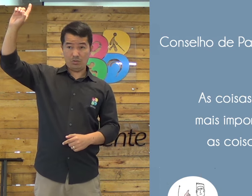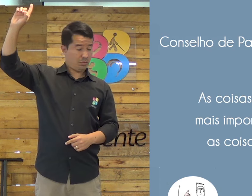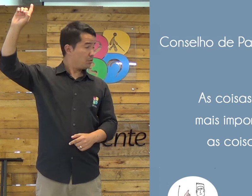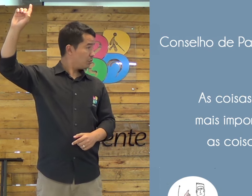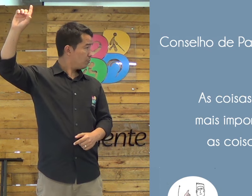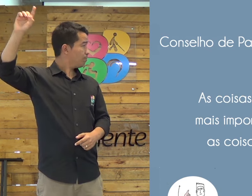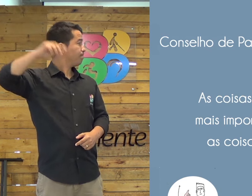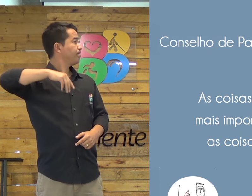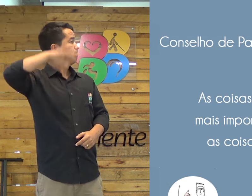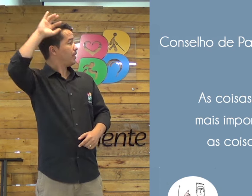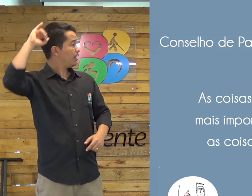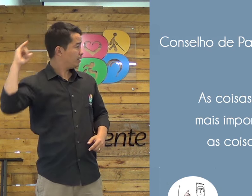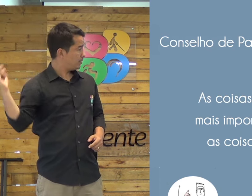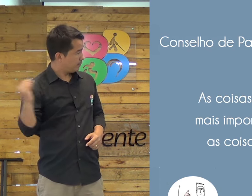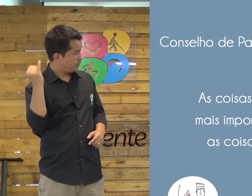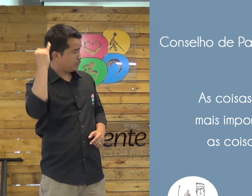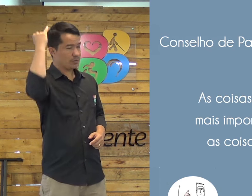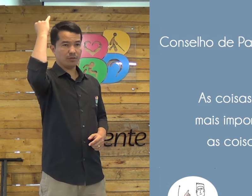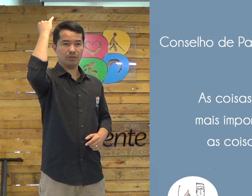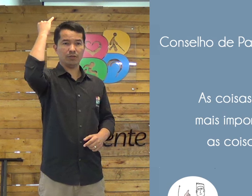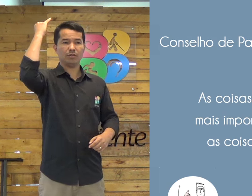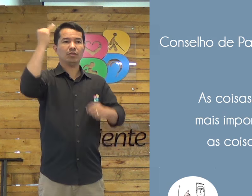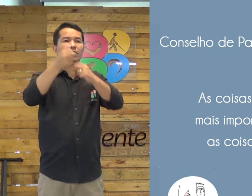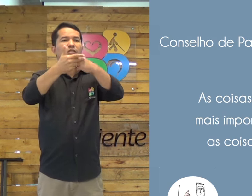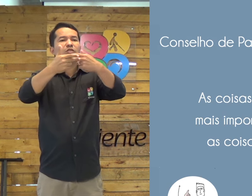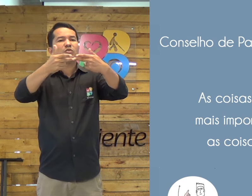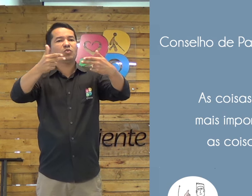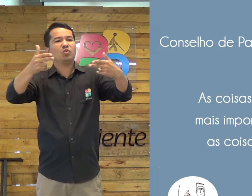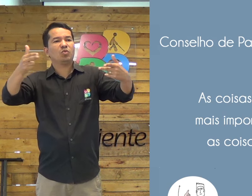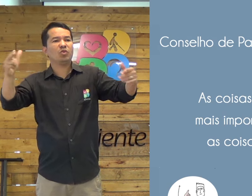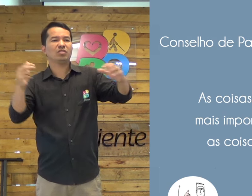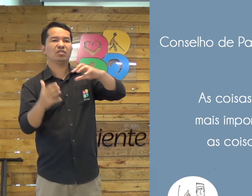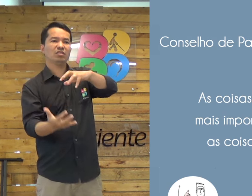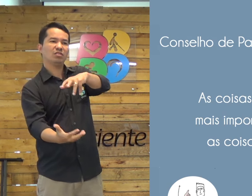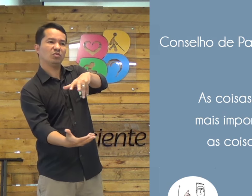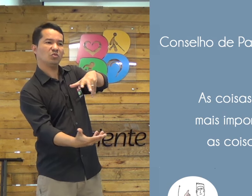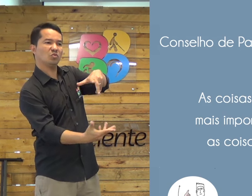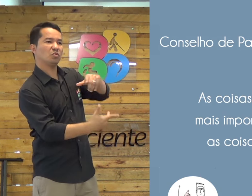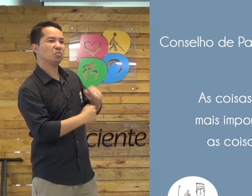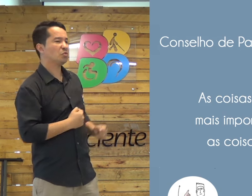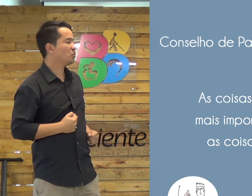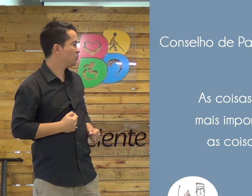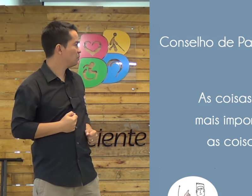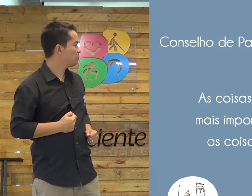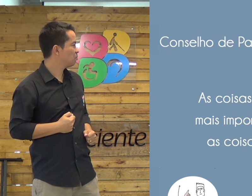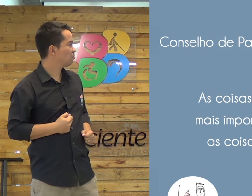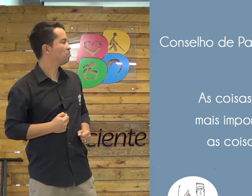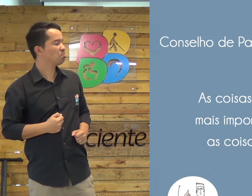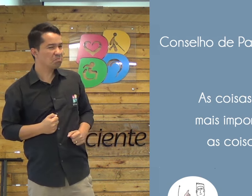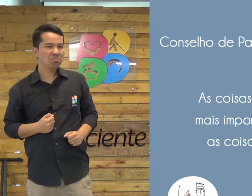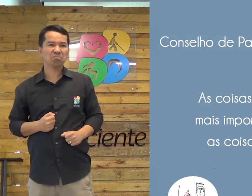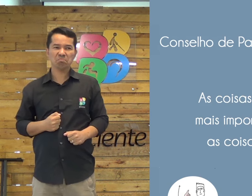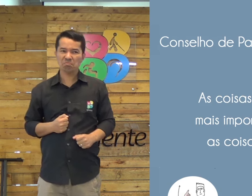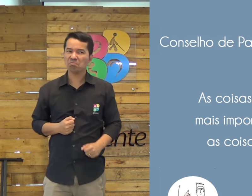As coisas de Deus são mais importantes do que as coisas do mundo.